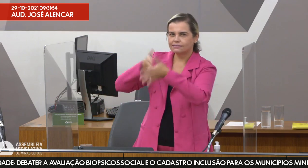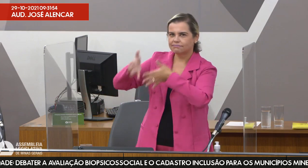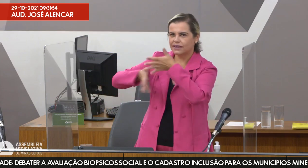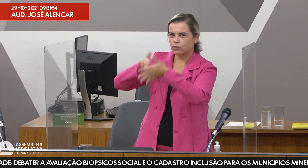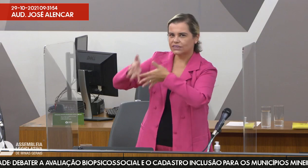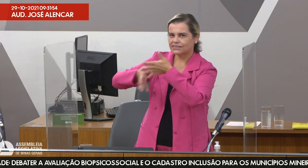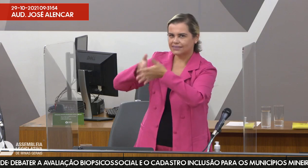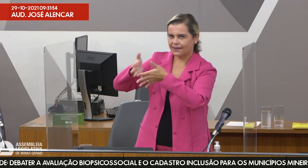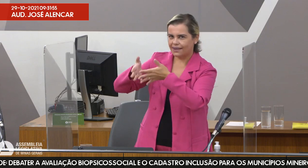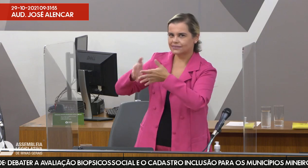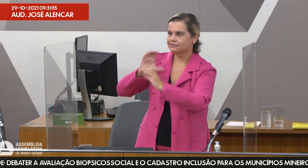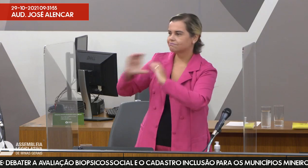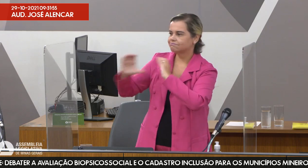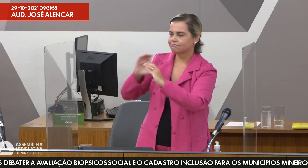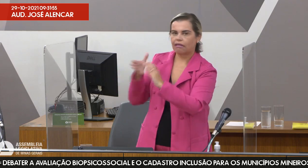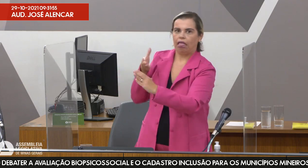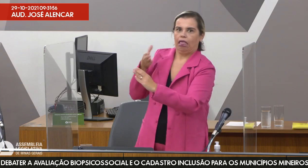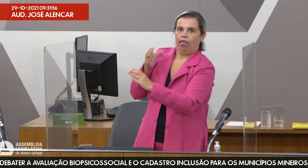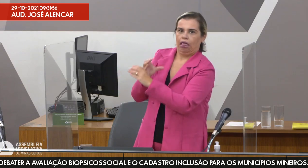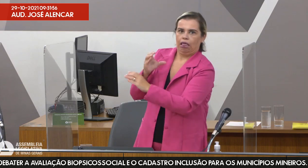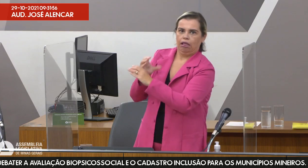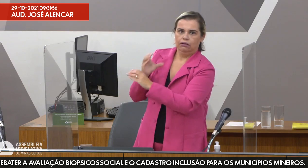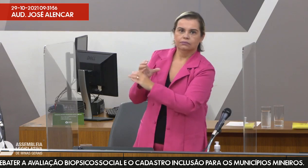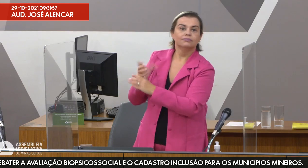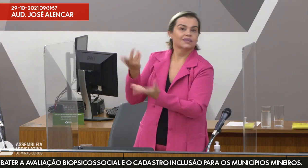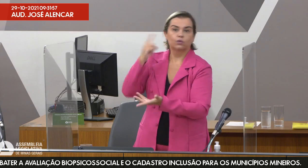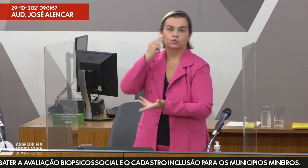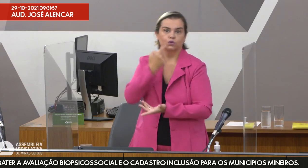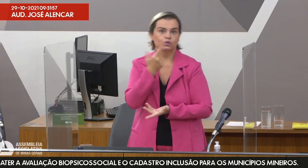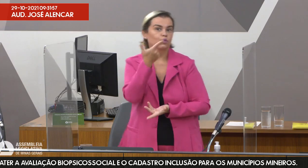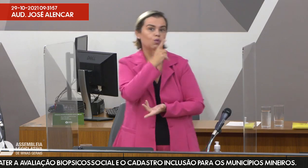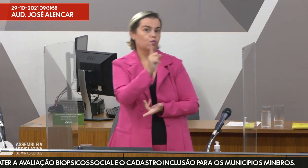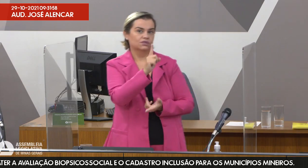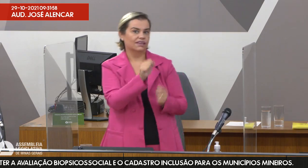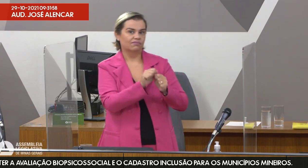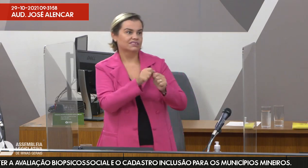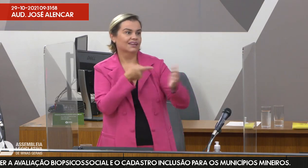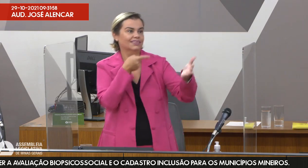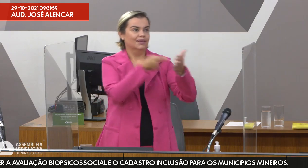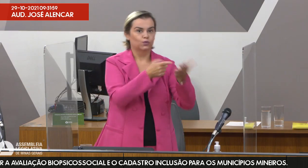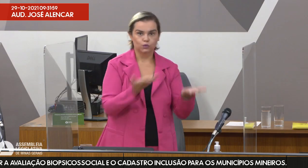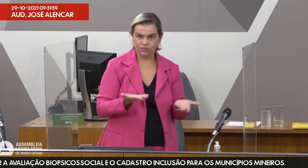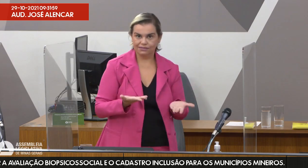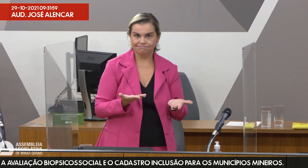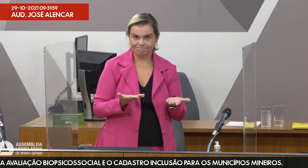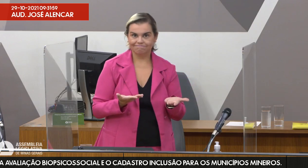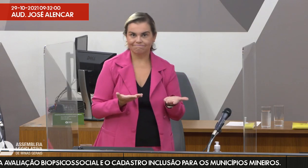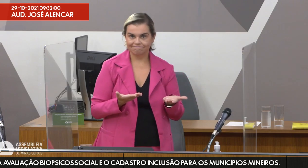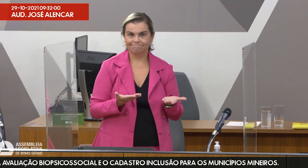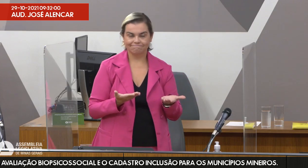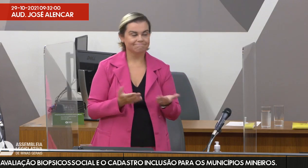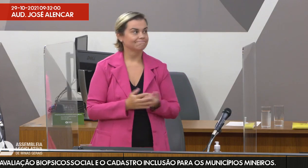das pessoas com deficiência, não tinham como realizar a sua denúncia por meio da sua língua, da língua brasileira de